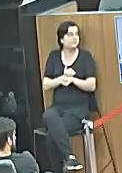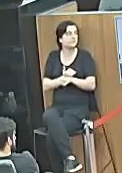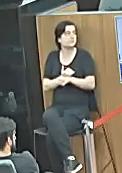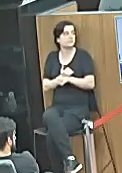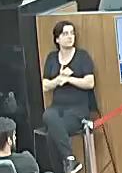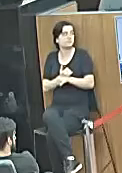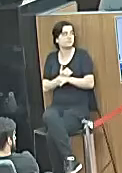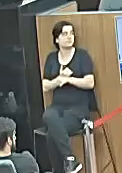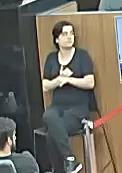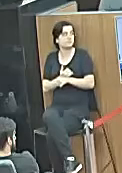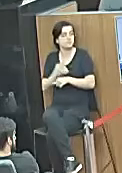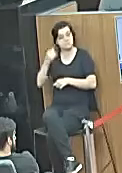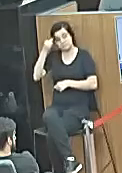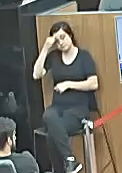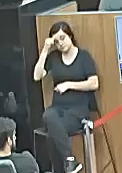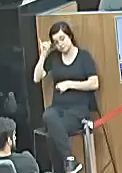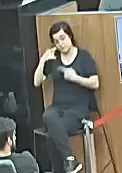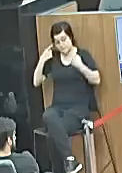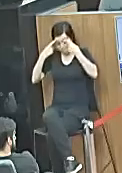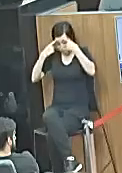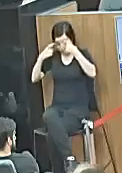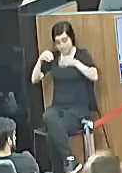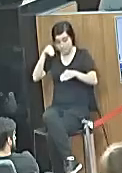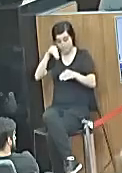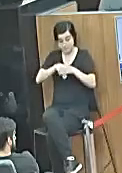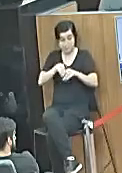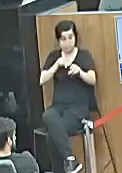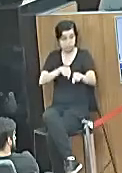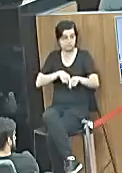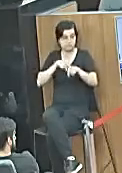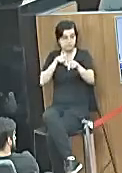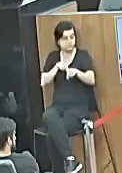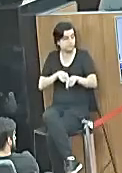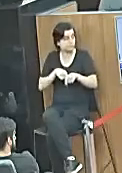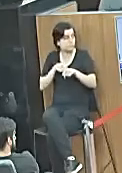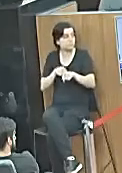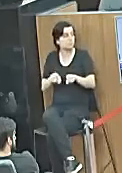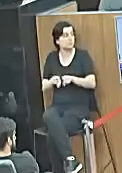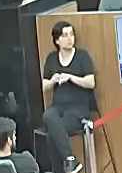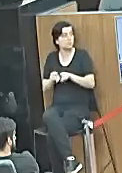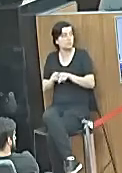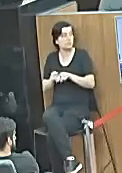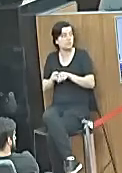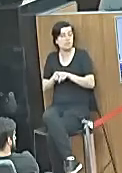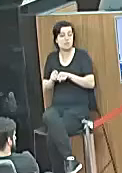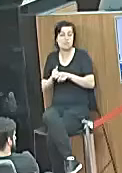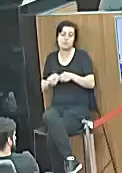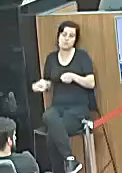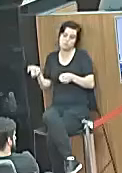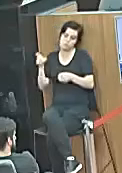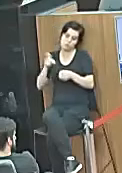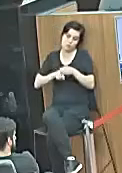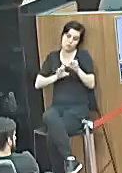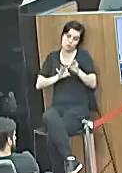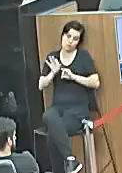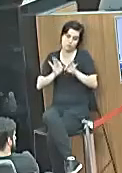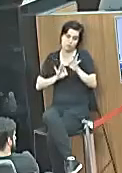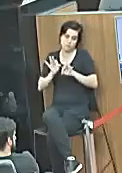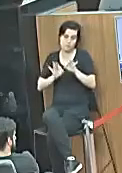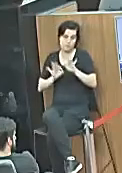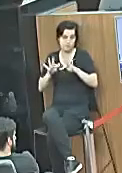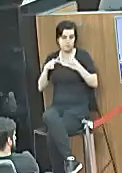ea violência no campo restaurar o programa estadual de cooperativismo da agricultura